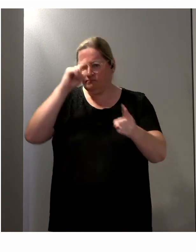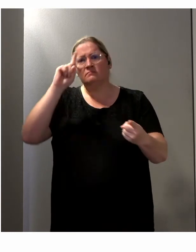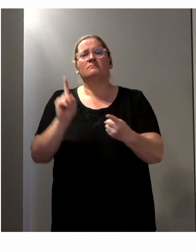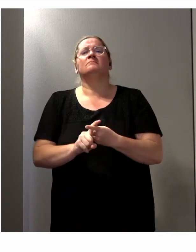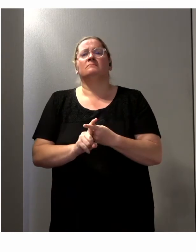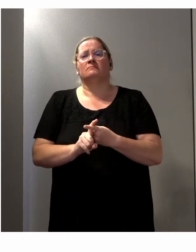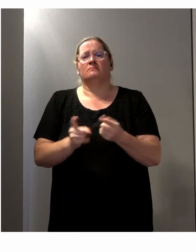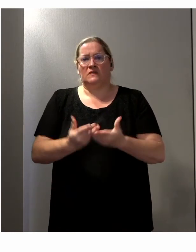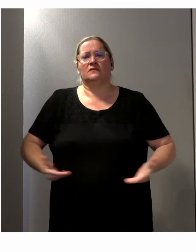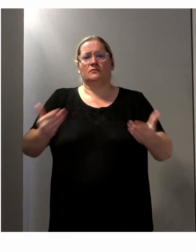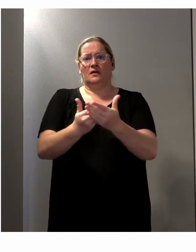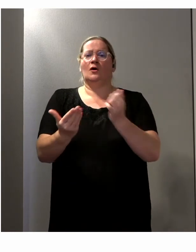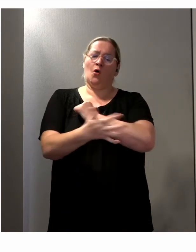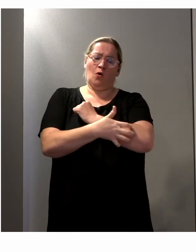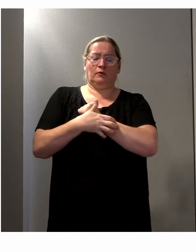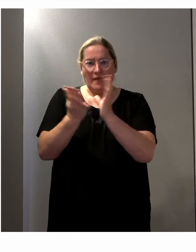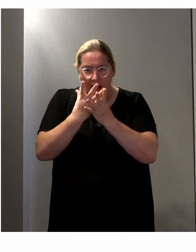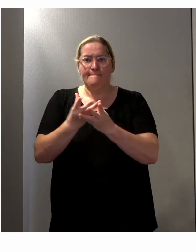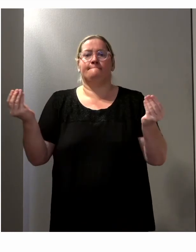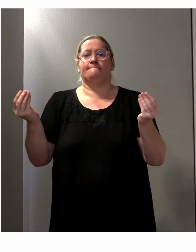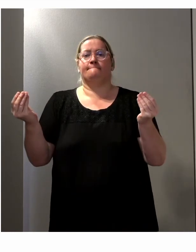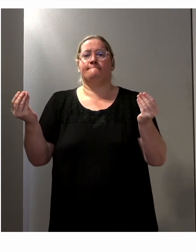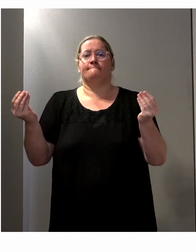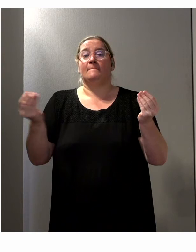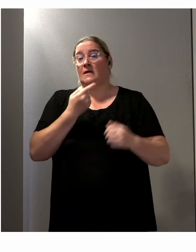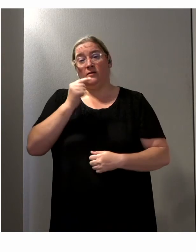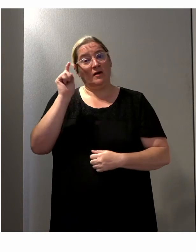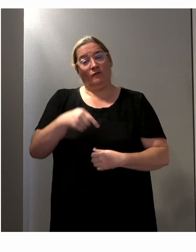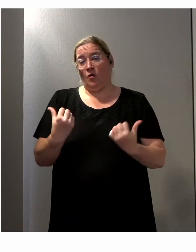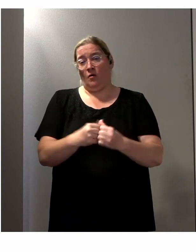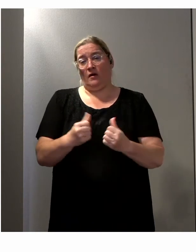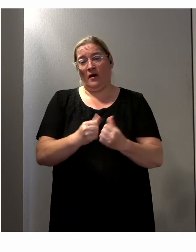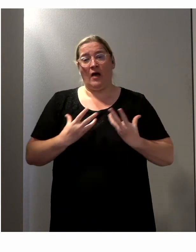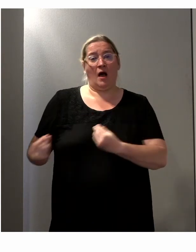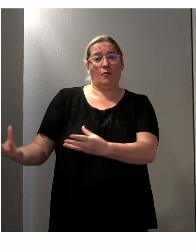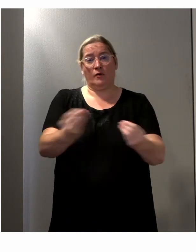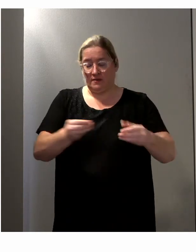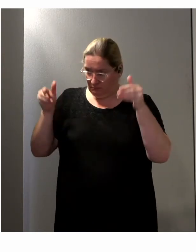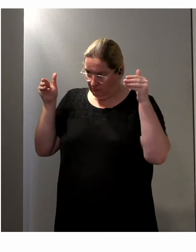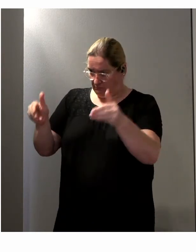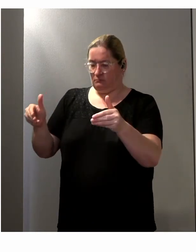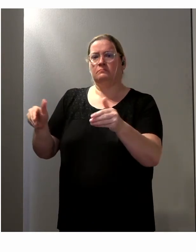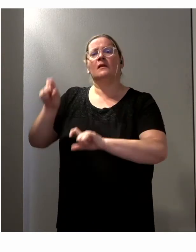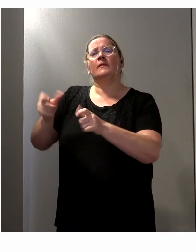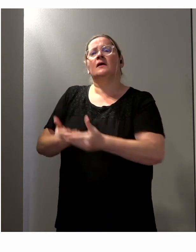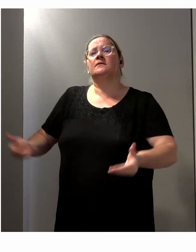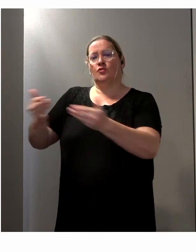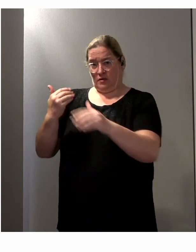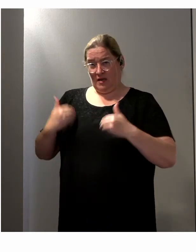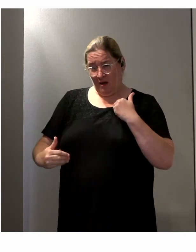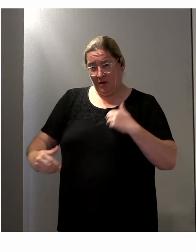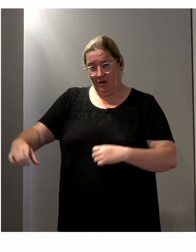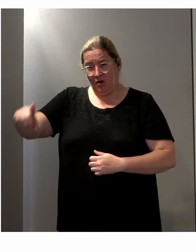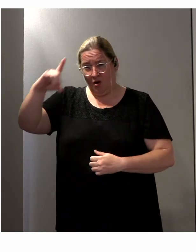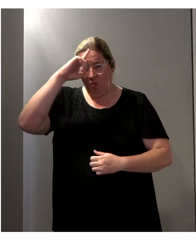ça passera forcément par le fait de s'occuper de la population de personnes en situation de handicap, puisqu'on est quand même au niveau mondial, on représente 15% de